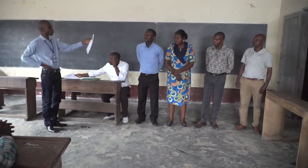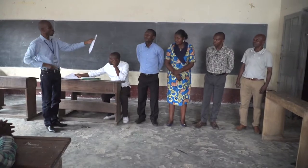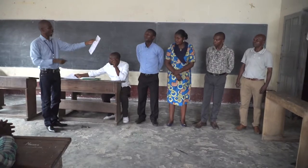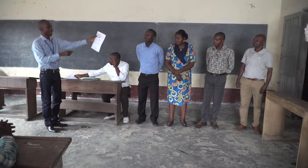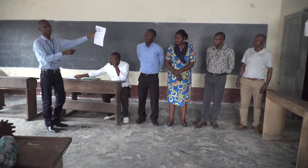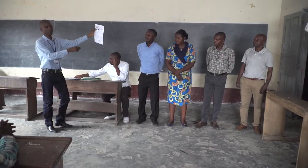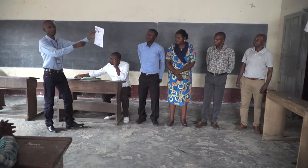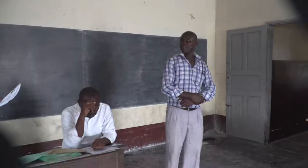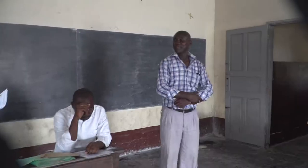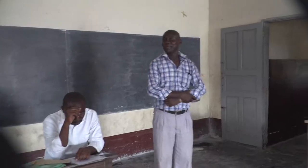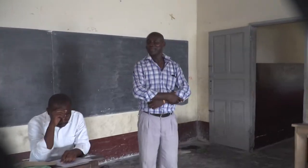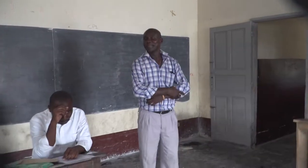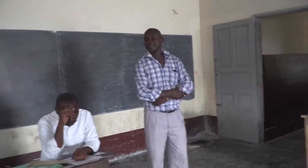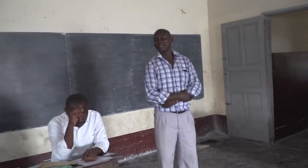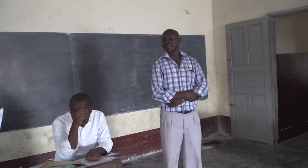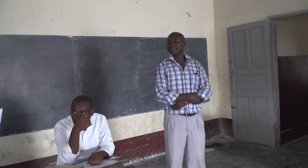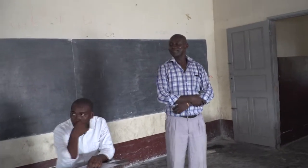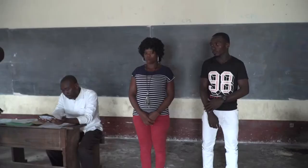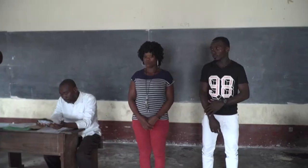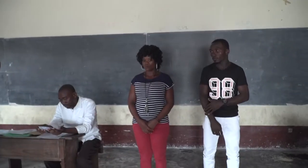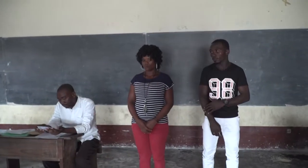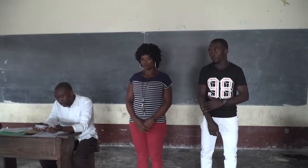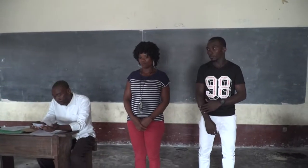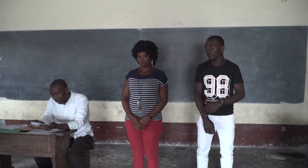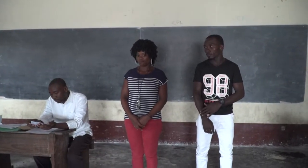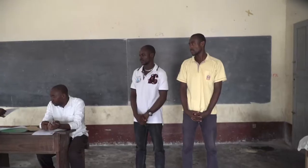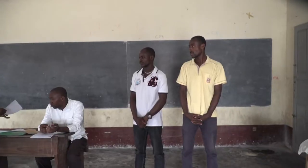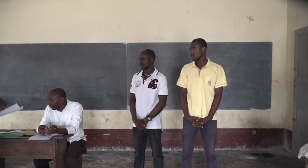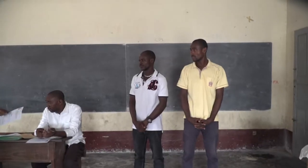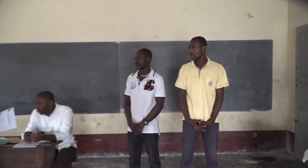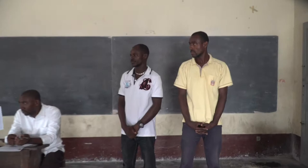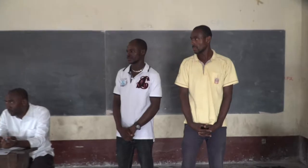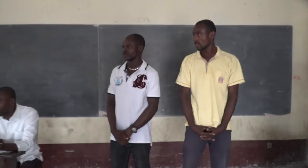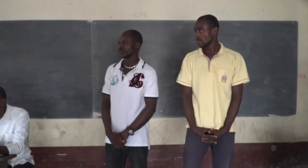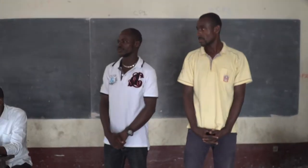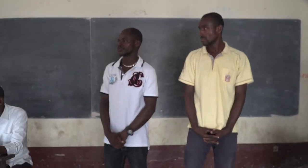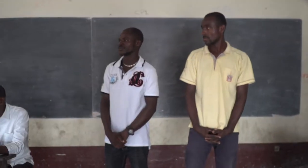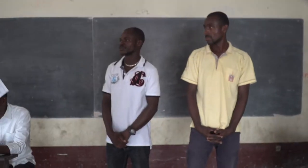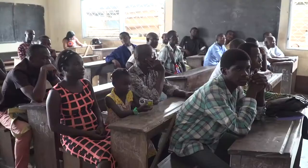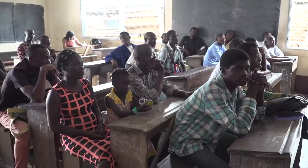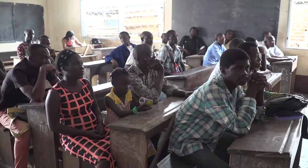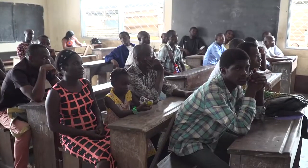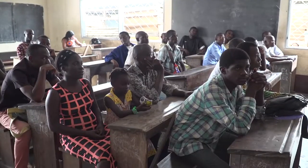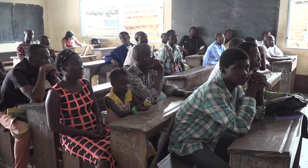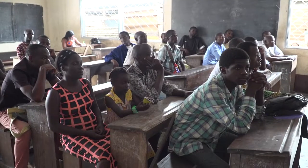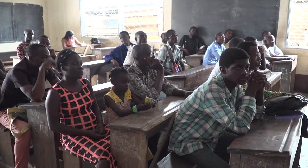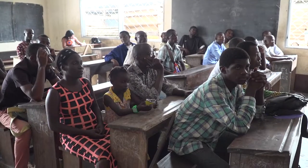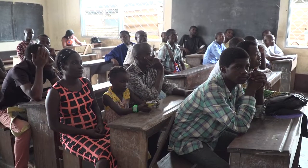puis les six commissions des six aronds du sement du département de Pointe-Noire. La dite commission mise en place pour